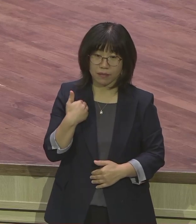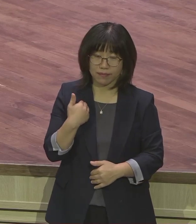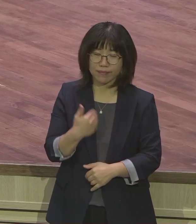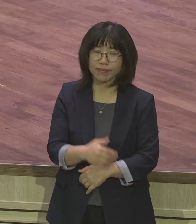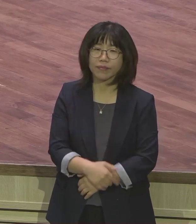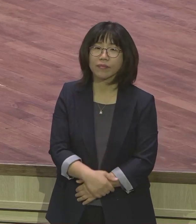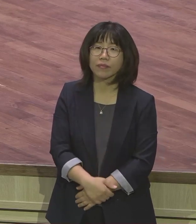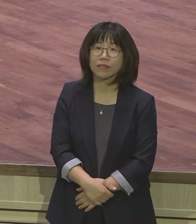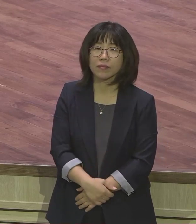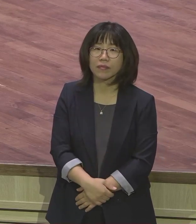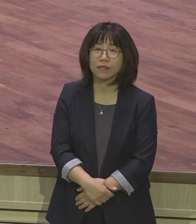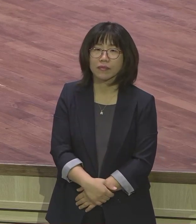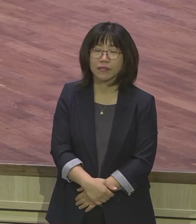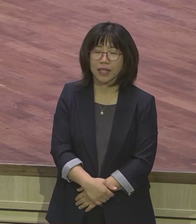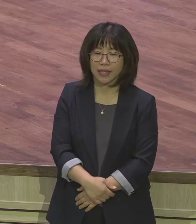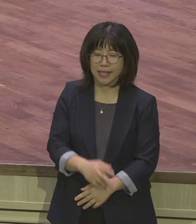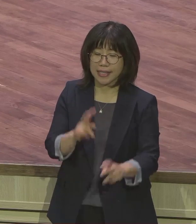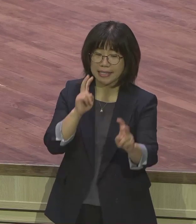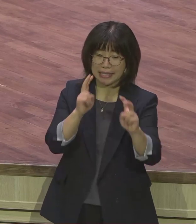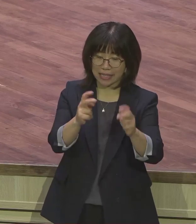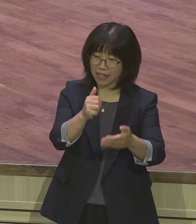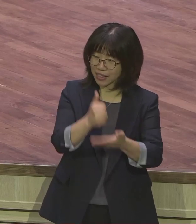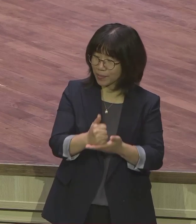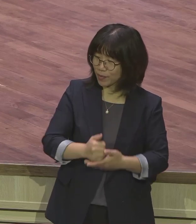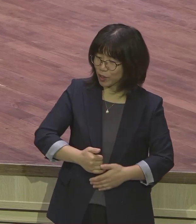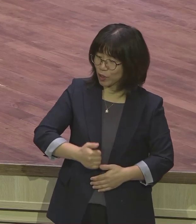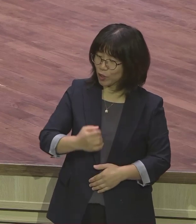우리 사장님 우식해 봐야 됩니까 우식해 보세요